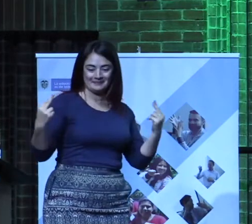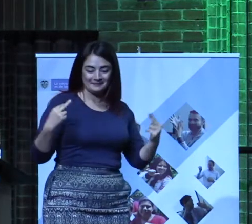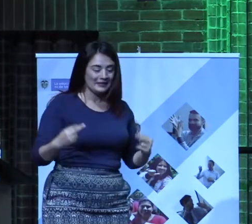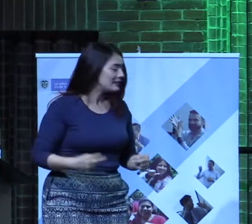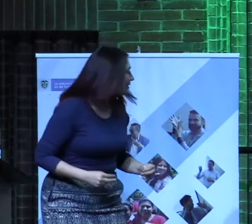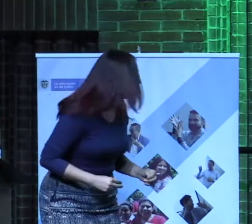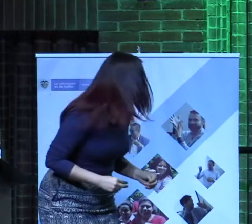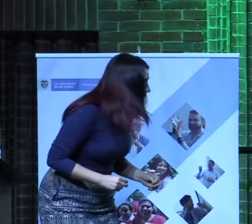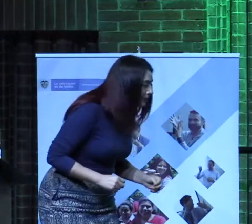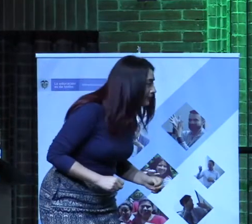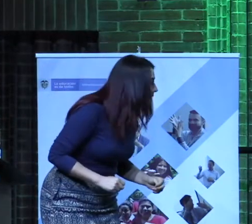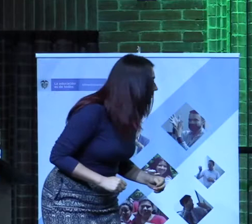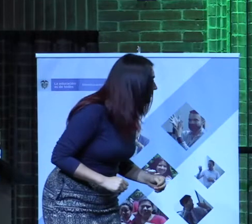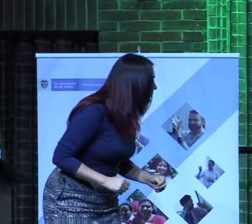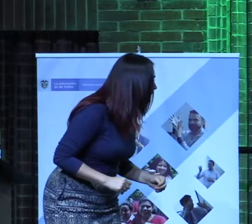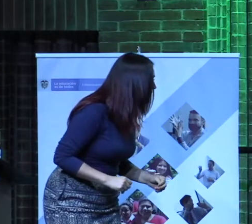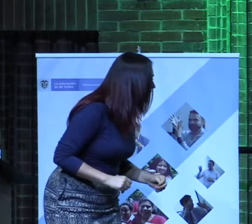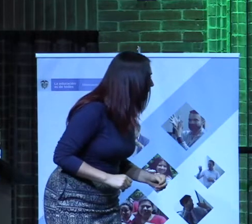perdón.